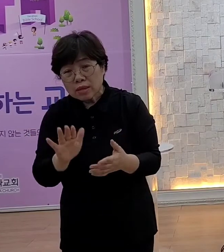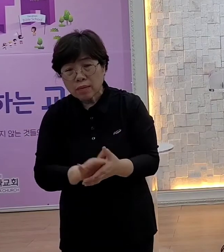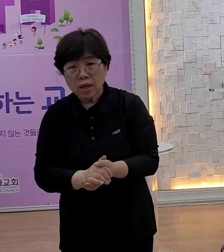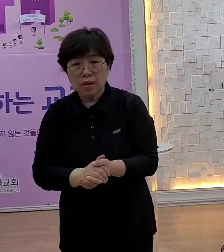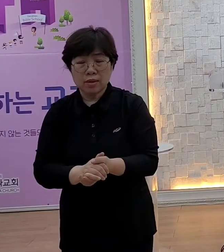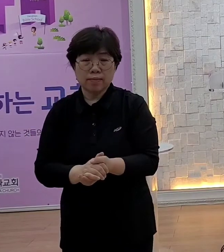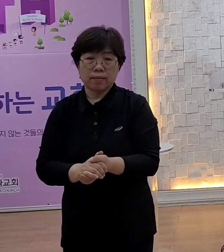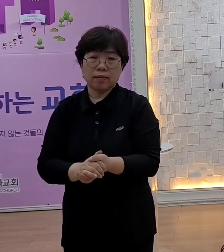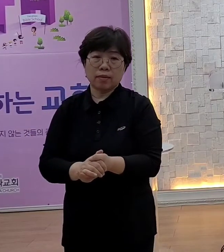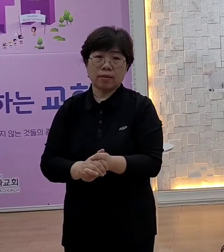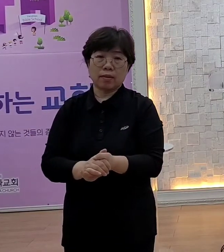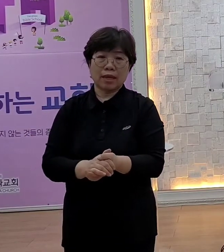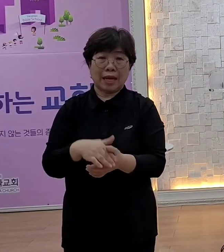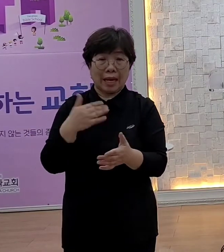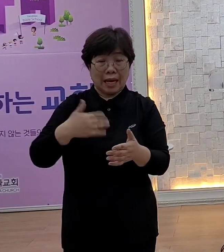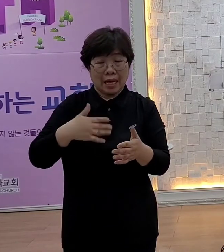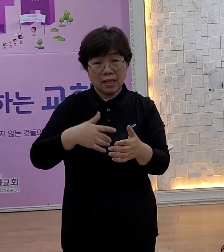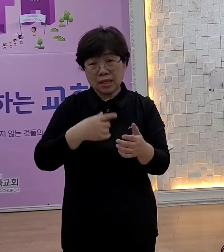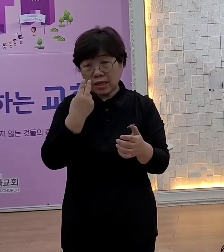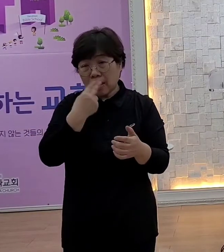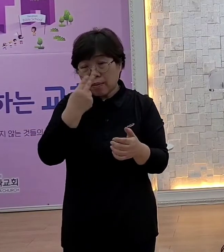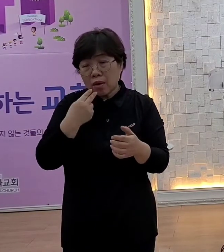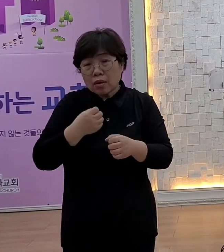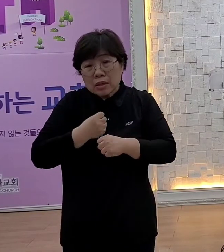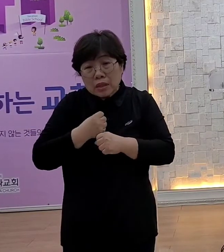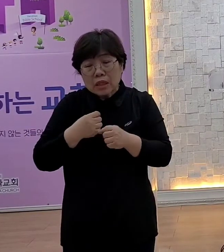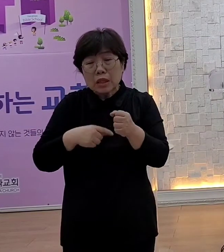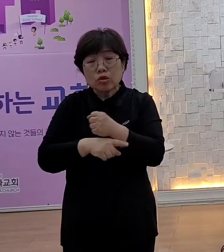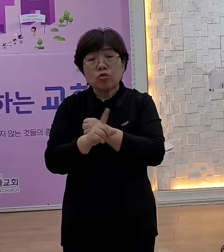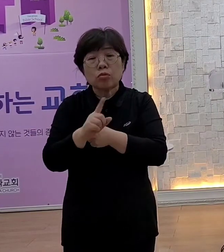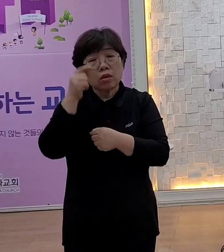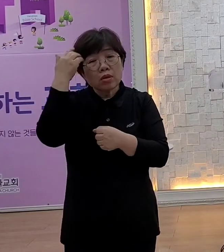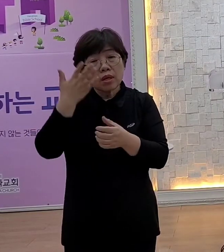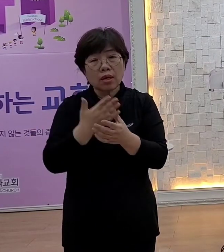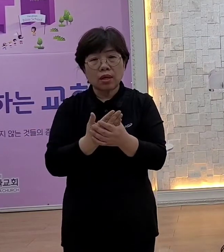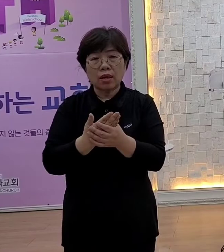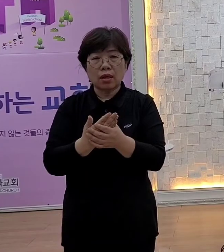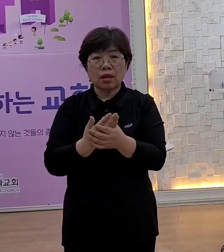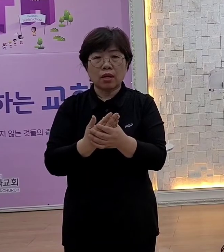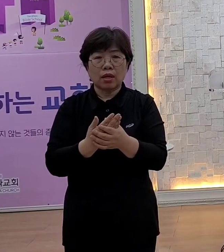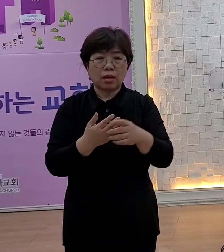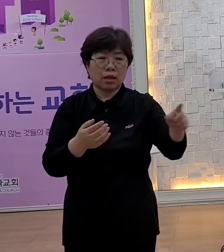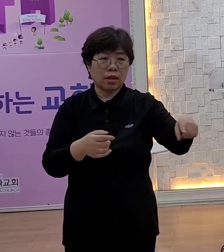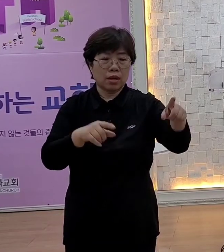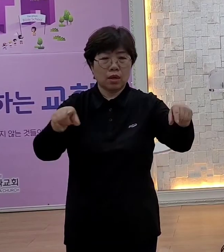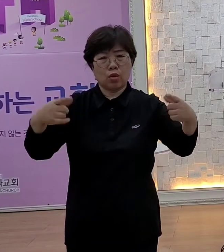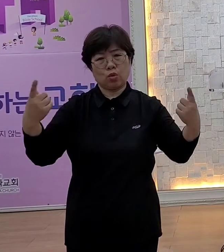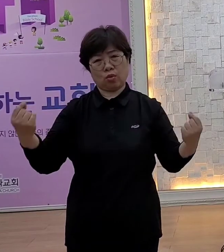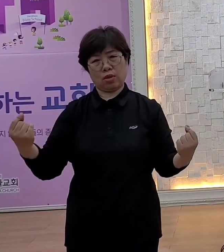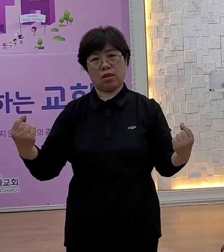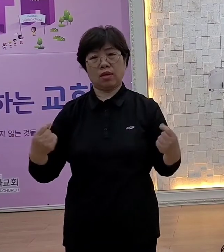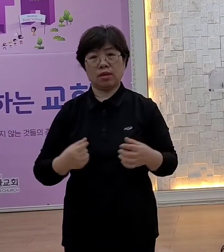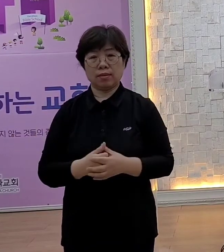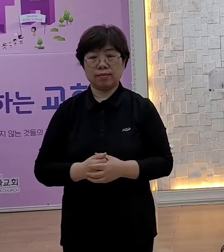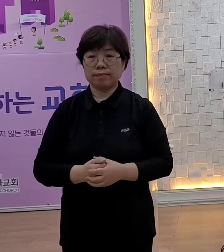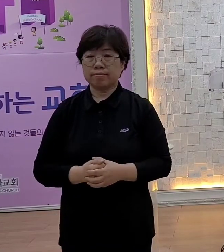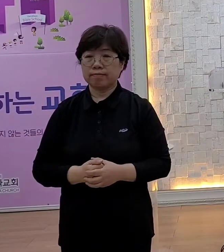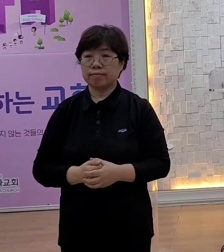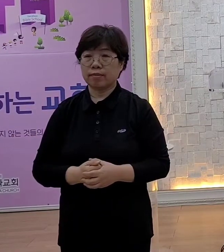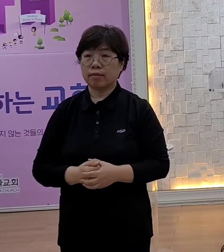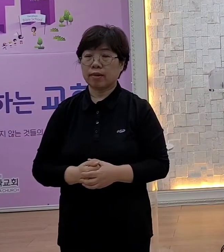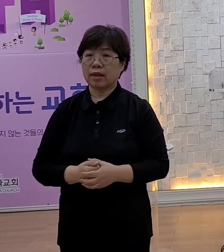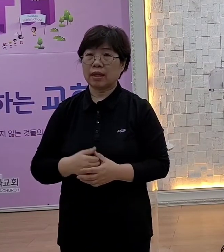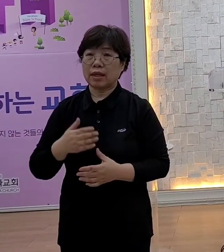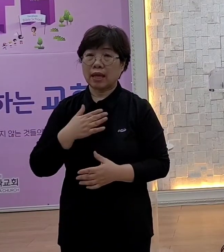아직도 우리가 살아있는 이유가 무엇일까? 다 동일합니다. 오늘 마지막 말씀.